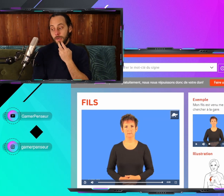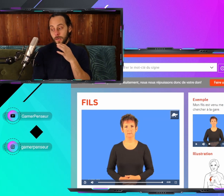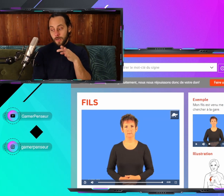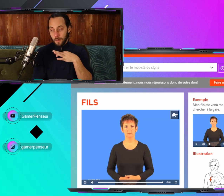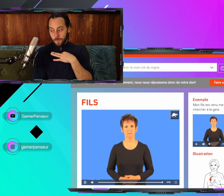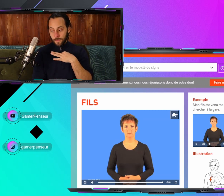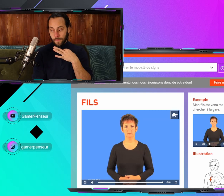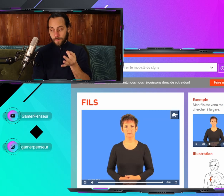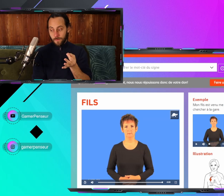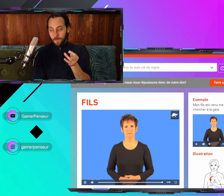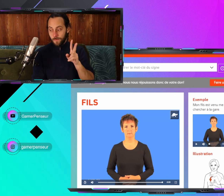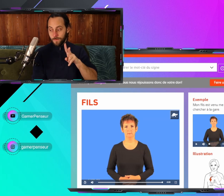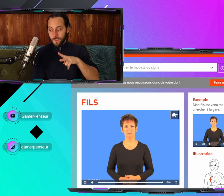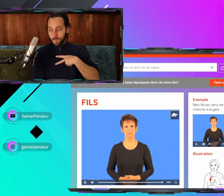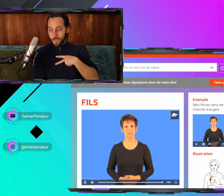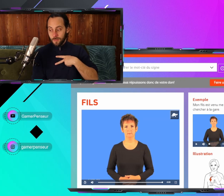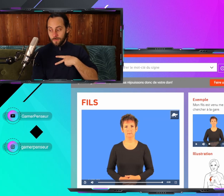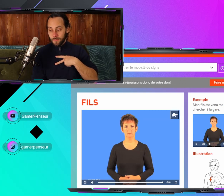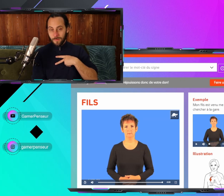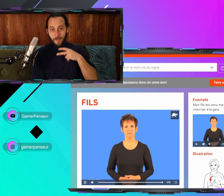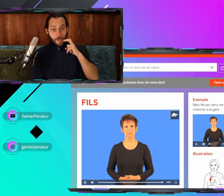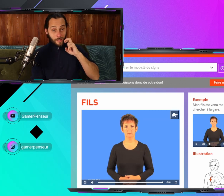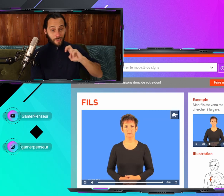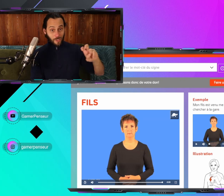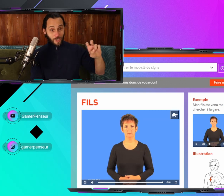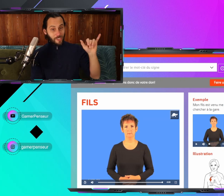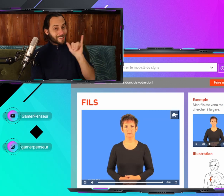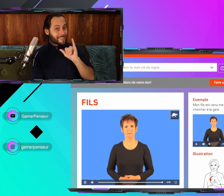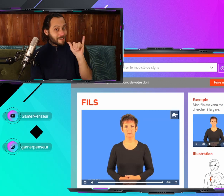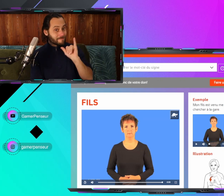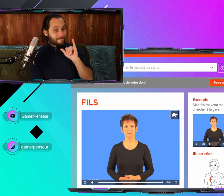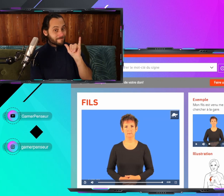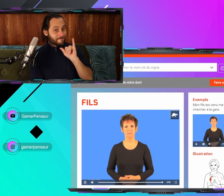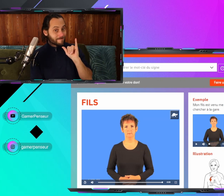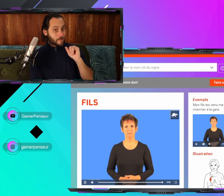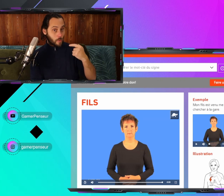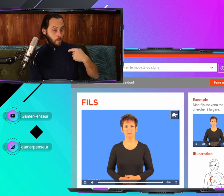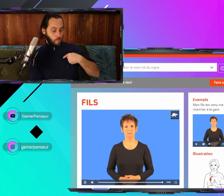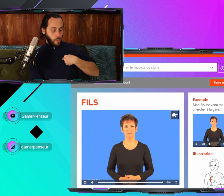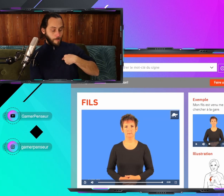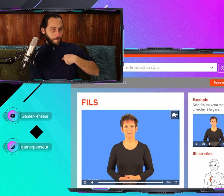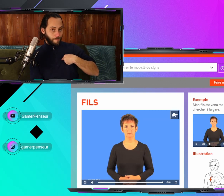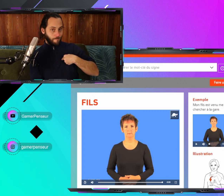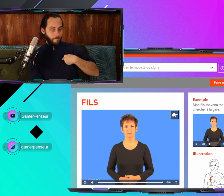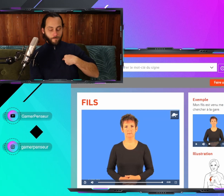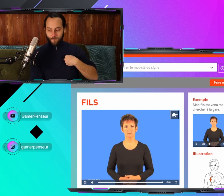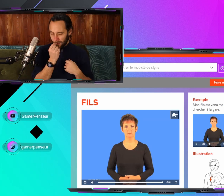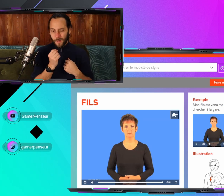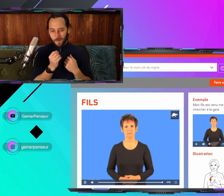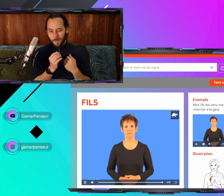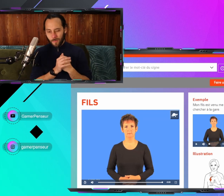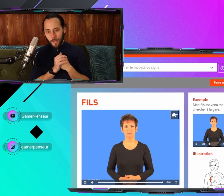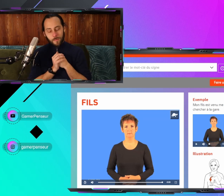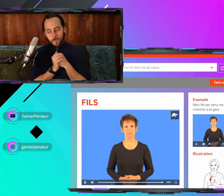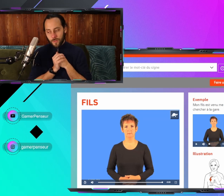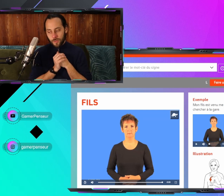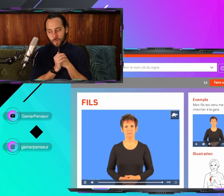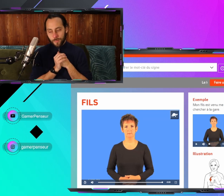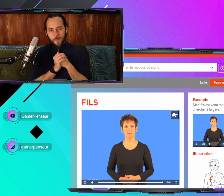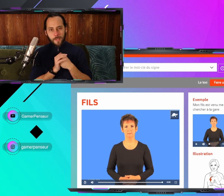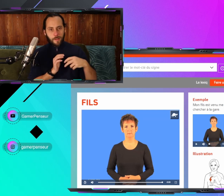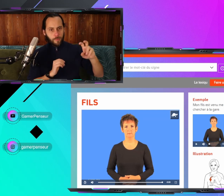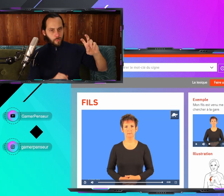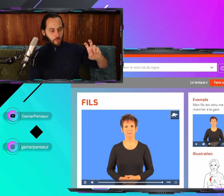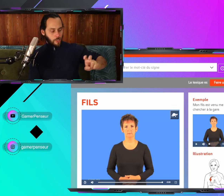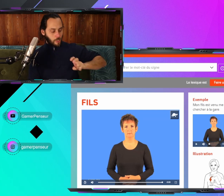À la gare, fils Pi, chercher qui? Moi. Ouais, je